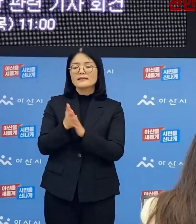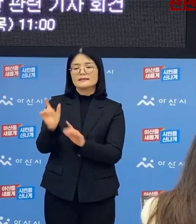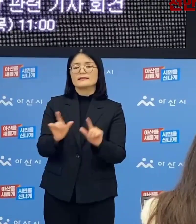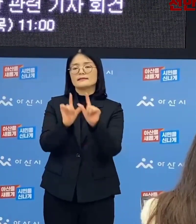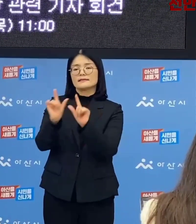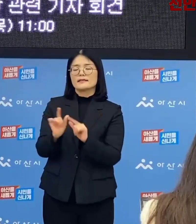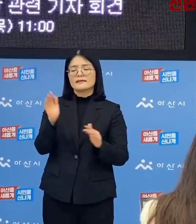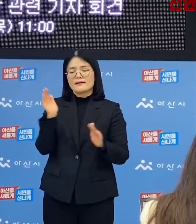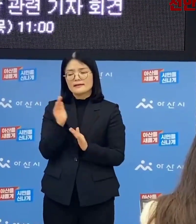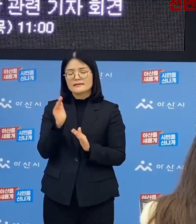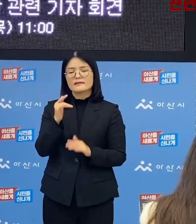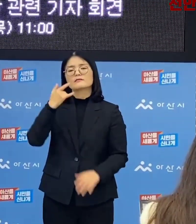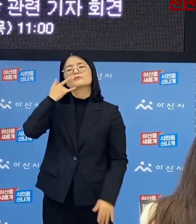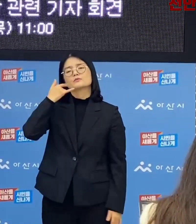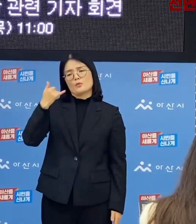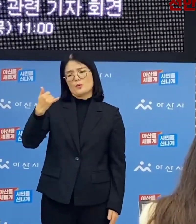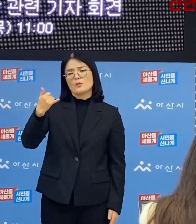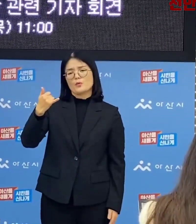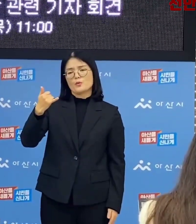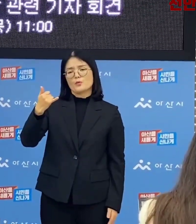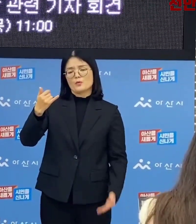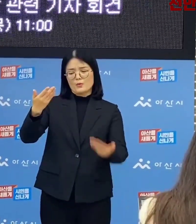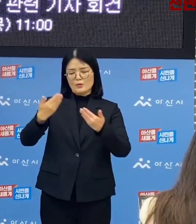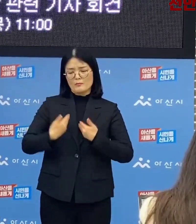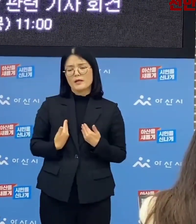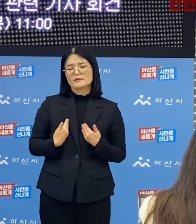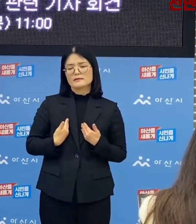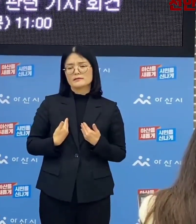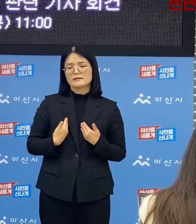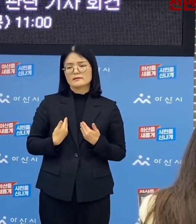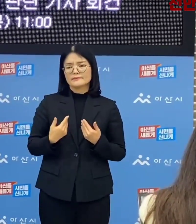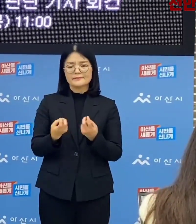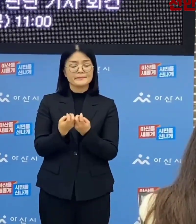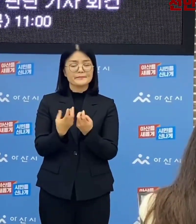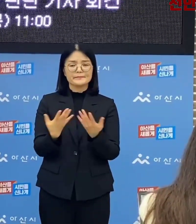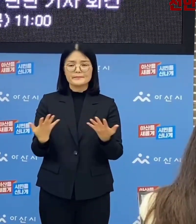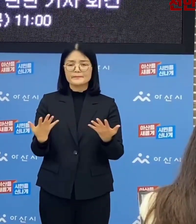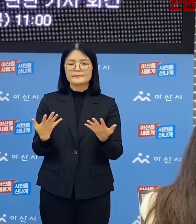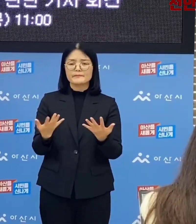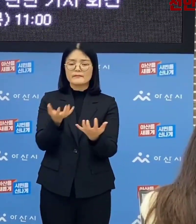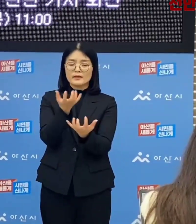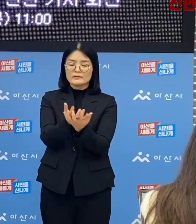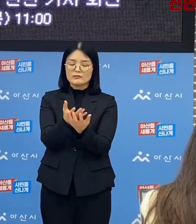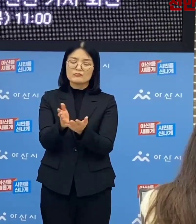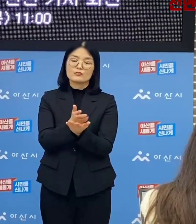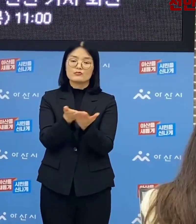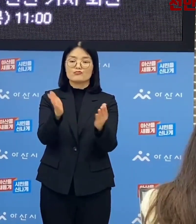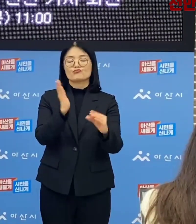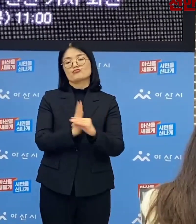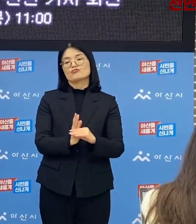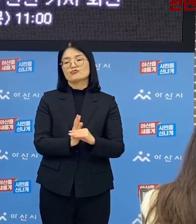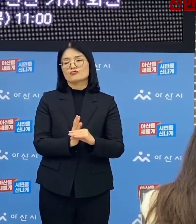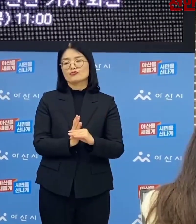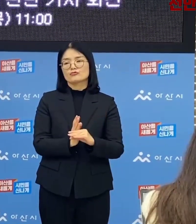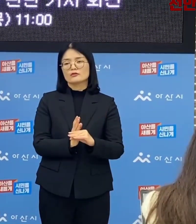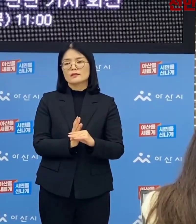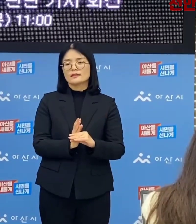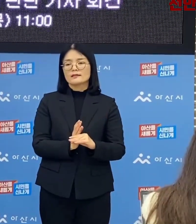있는 학생, 학부모에게 돌아갈 수밖에 없는 상황이라는 위협적인 문구를 담고 있습니다.